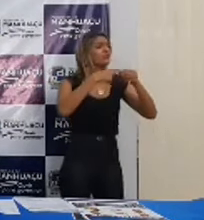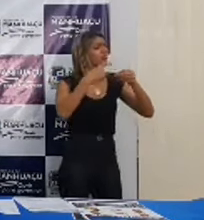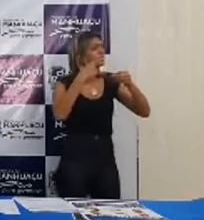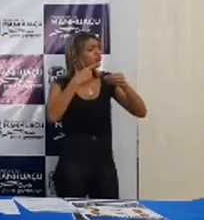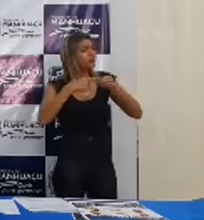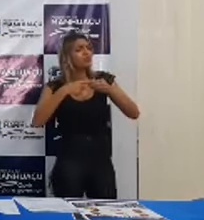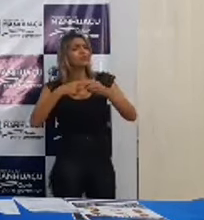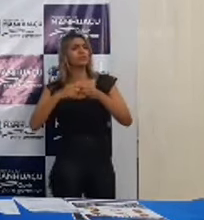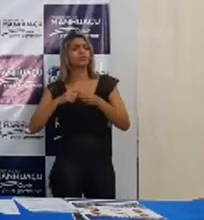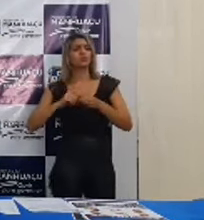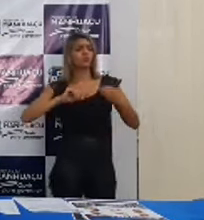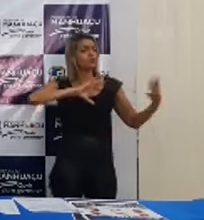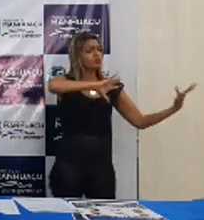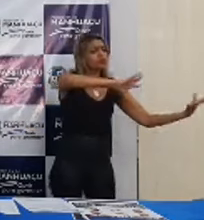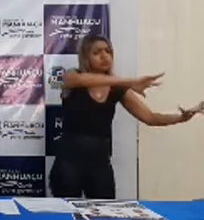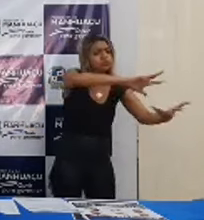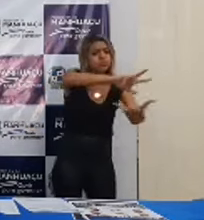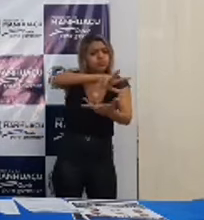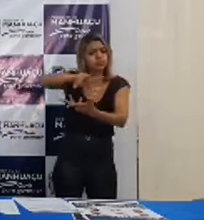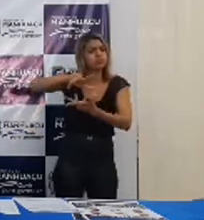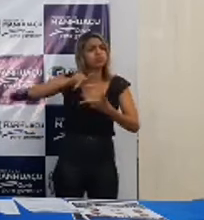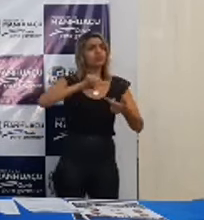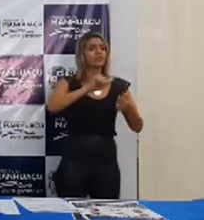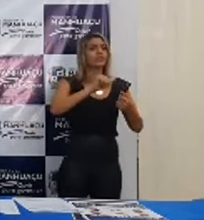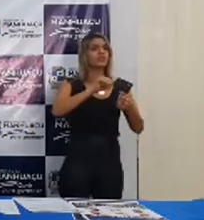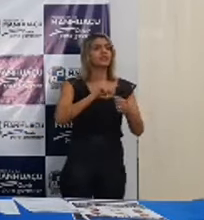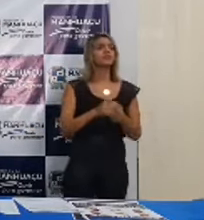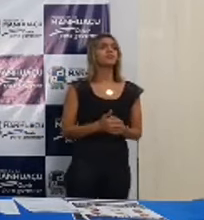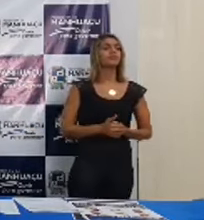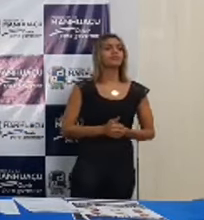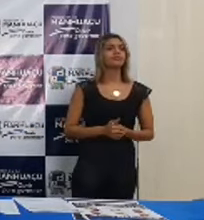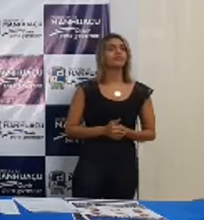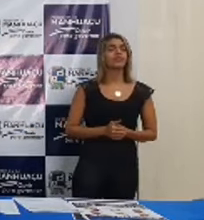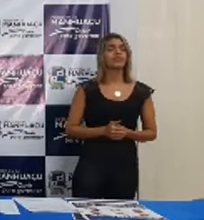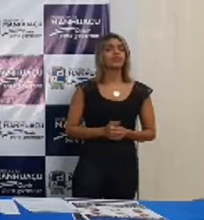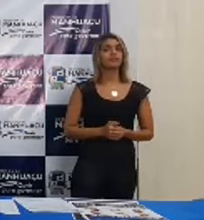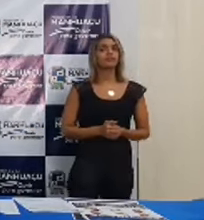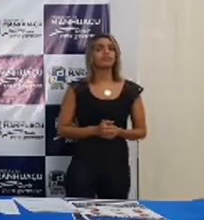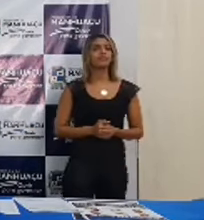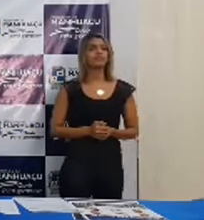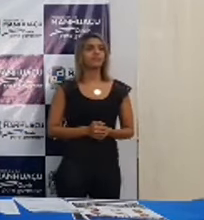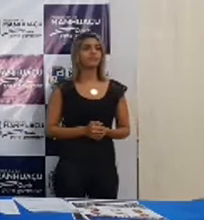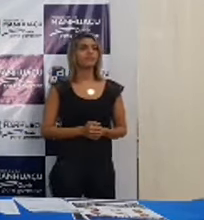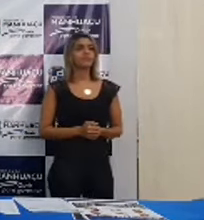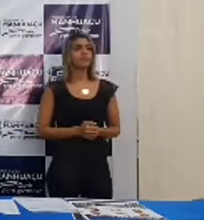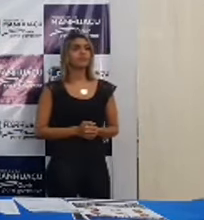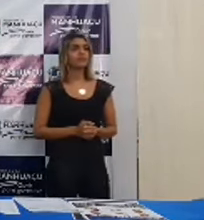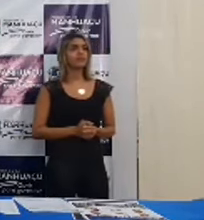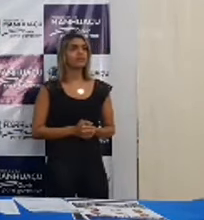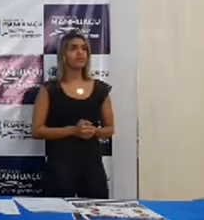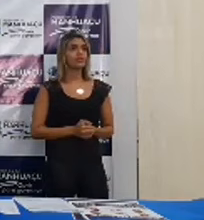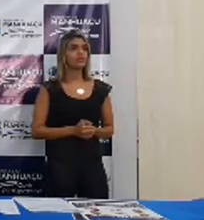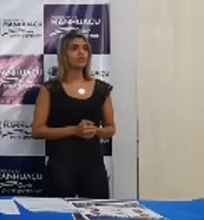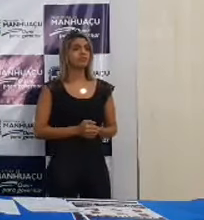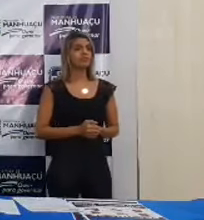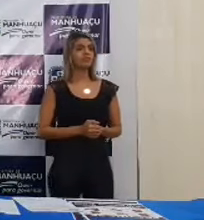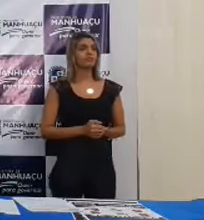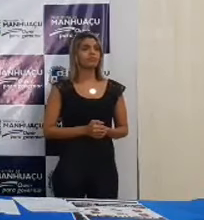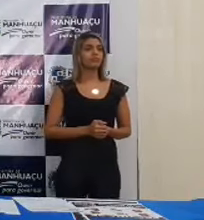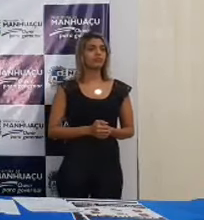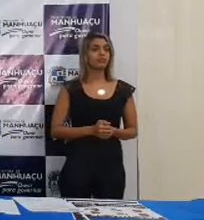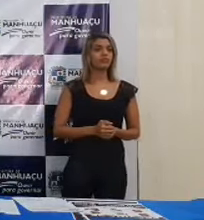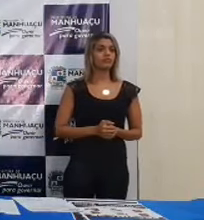cidades, todos eles. Mas com o convívio da forma que está, do meio escondido, de tentar burlar o sistema